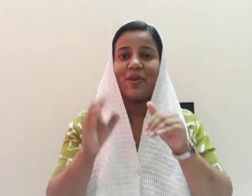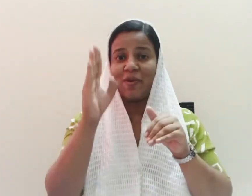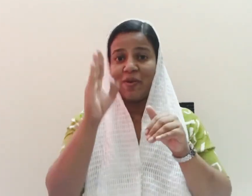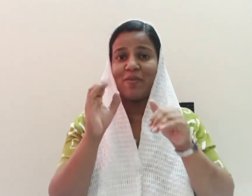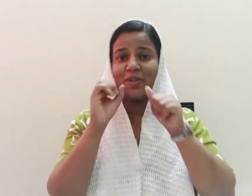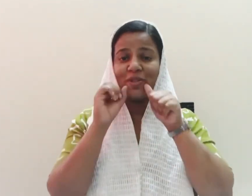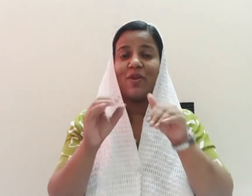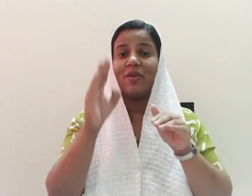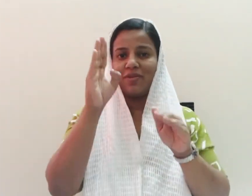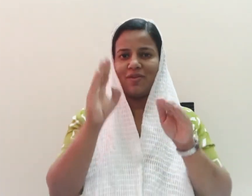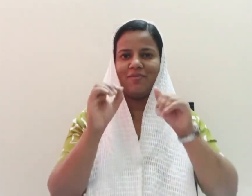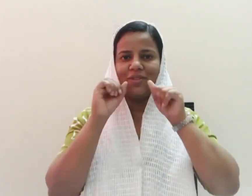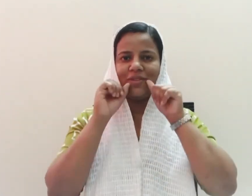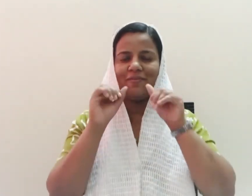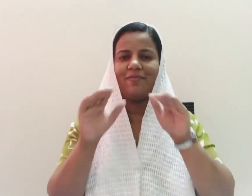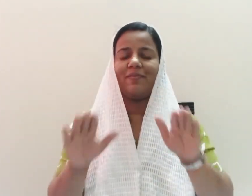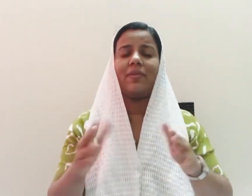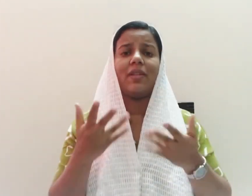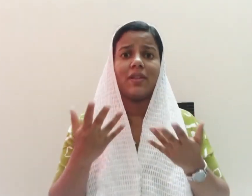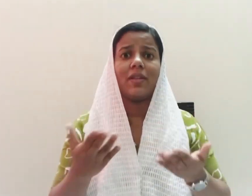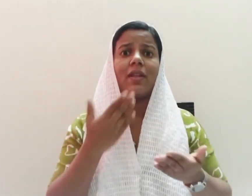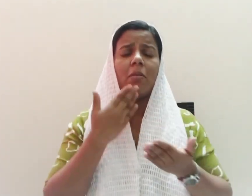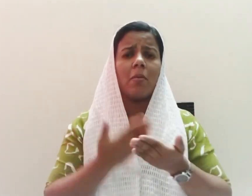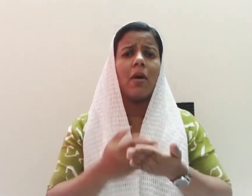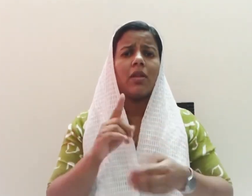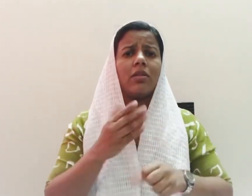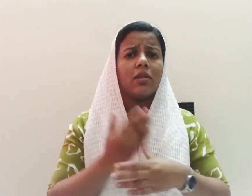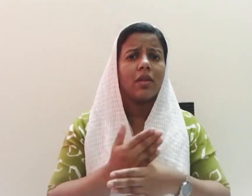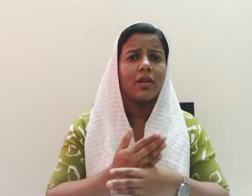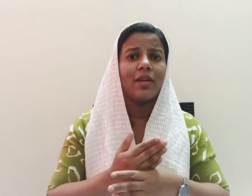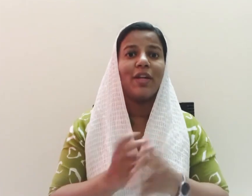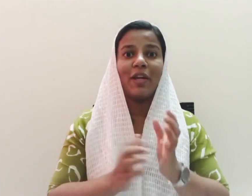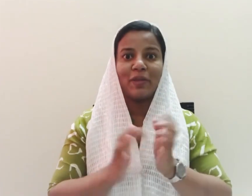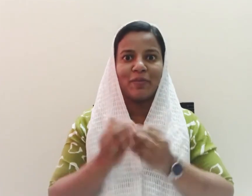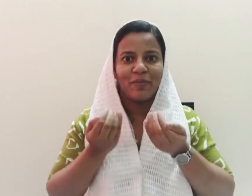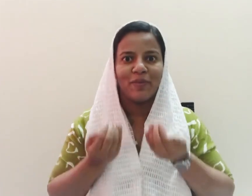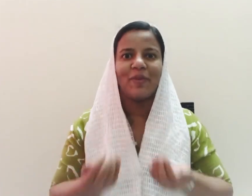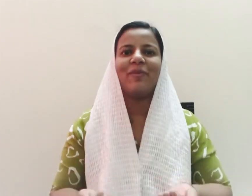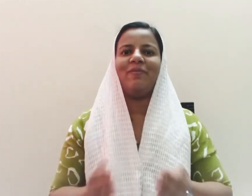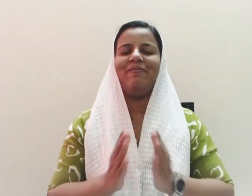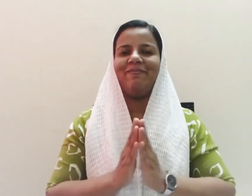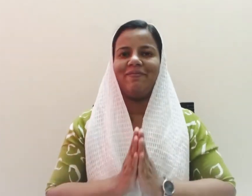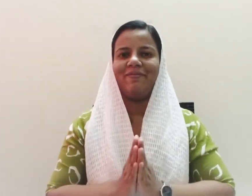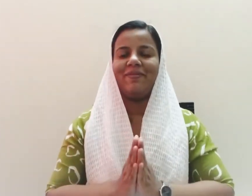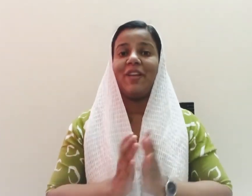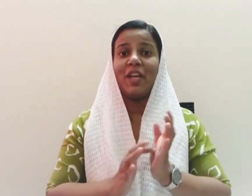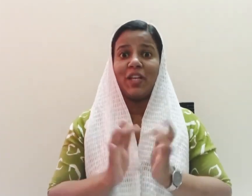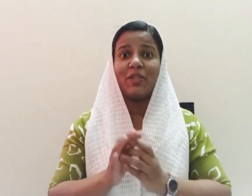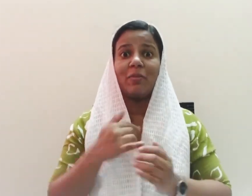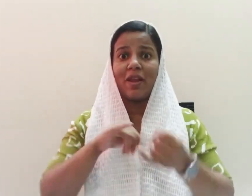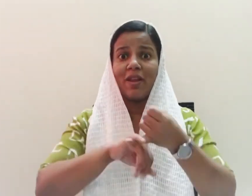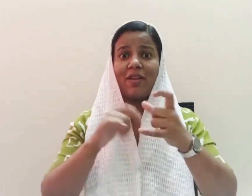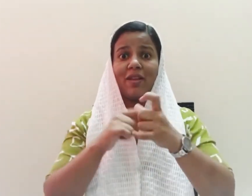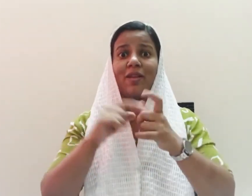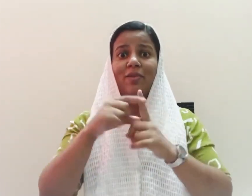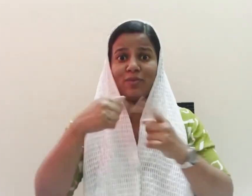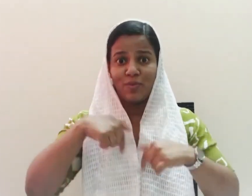ബ്ലെസ് യു, ഗോഡ് ബ്ലെസ് യു, ഗോഡ് ബ്ലെസ് യു. എന്തുകൊണ്ടാണ് നമ്മൾ നന്മ മാത്രം ചെയ്യേണ്ടത്? നമ്മൾ ദൈവത്തിൽ നിന്ന് ജനിച്ചത് കൊണ്ടാണ്. ദൈവത്തിൻ്റെ വിത്ത് നമ്മുടെ